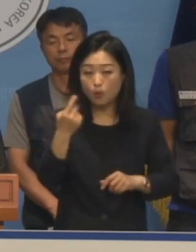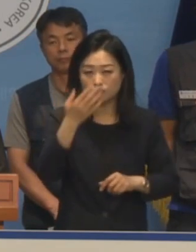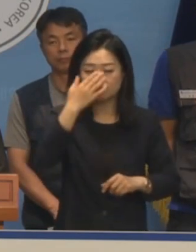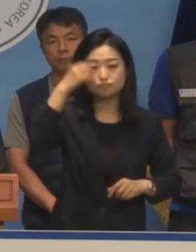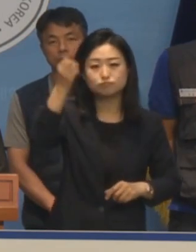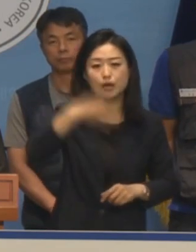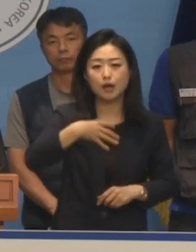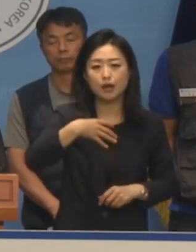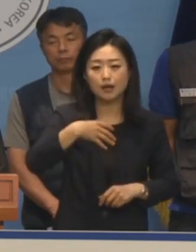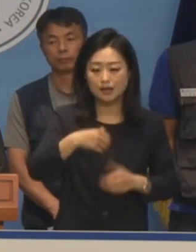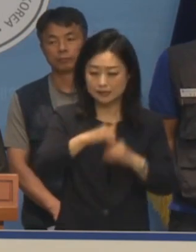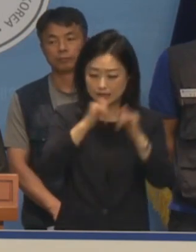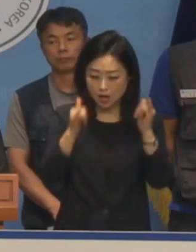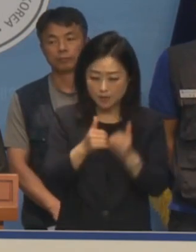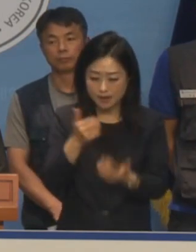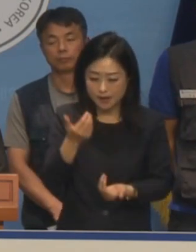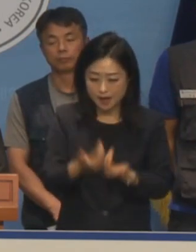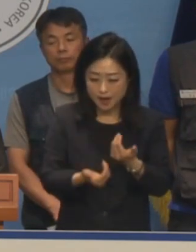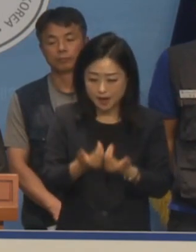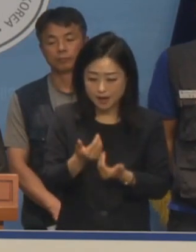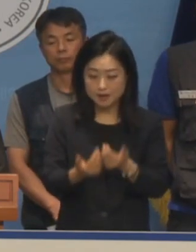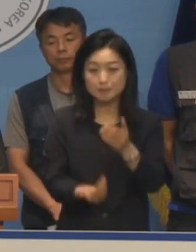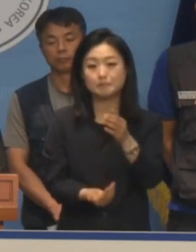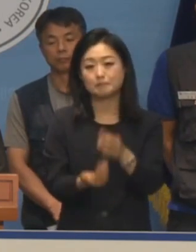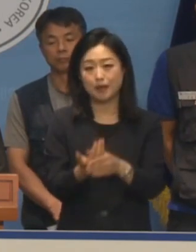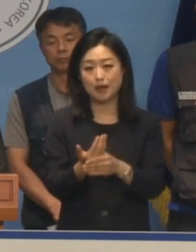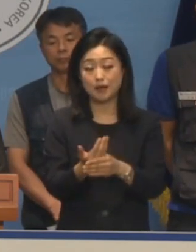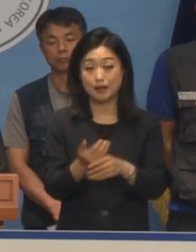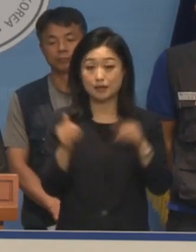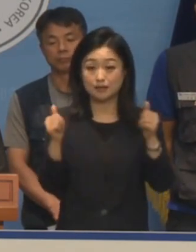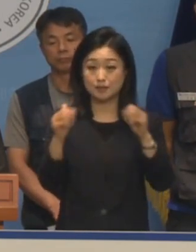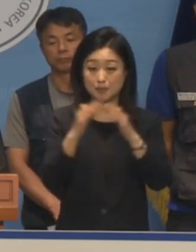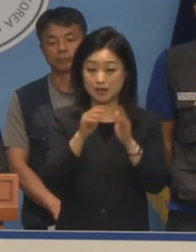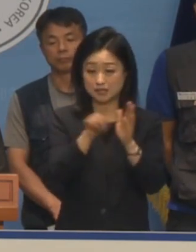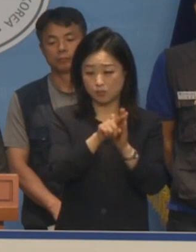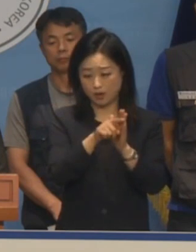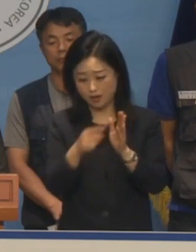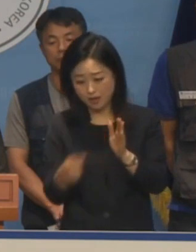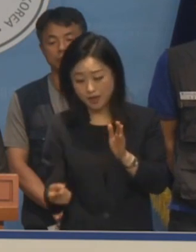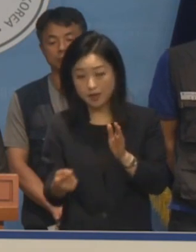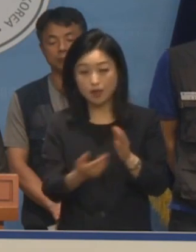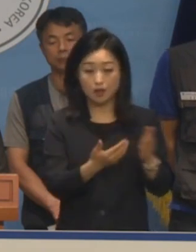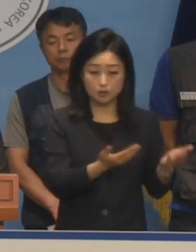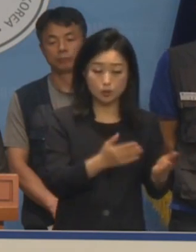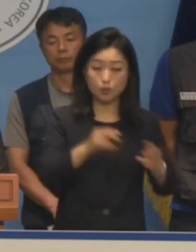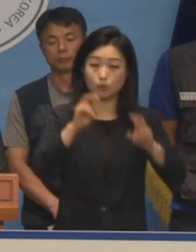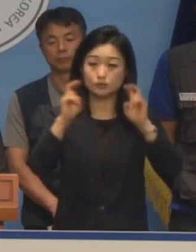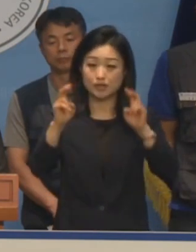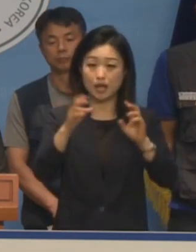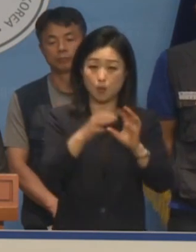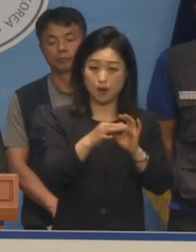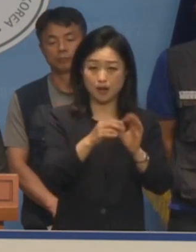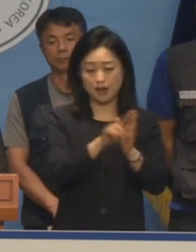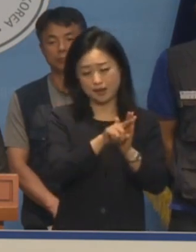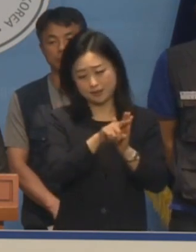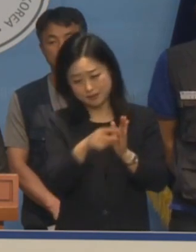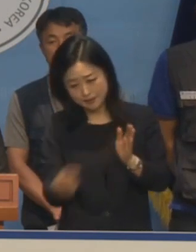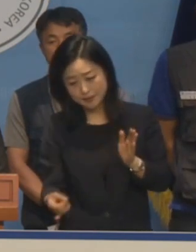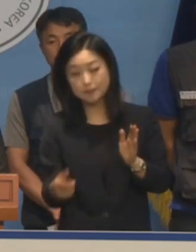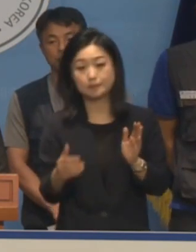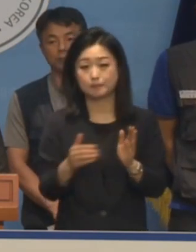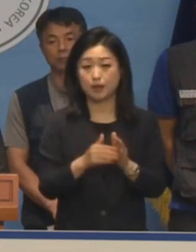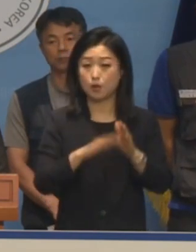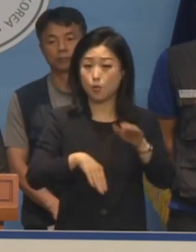수많은 사회적 갈등을 양산하며 사법 신뢰와 노사관계 신뢰를 무너뜨려 왔습니다